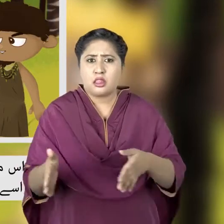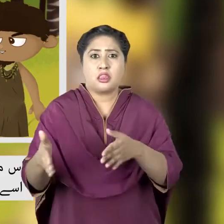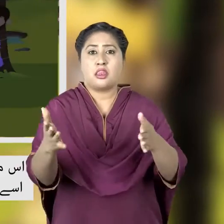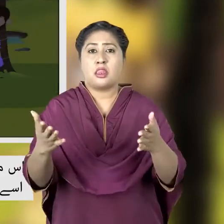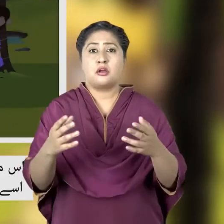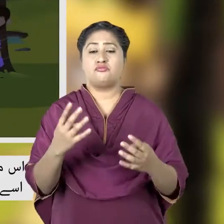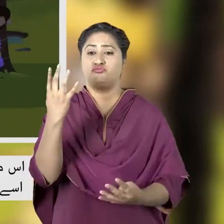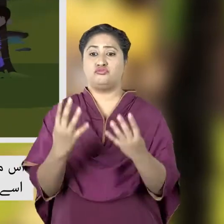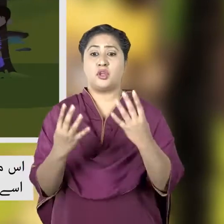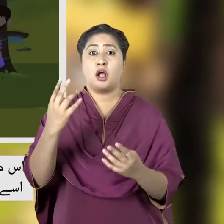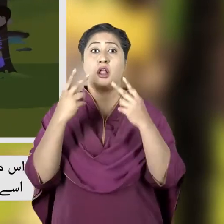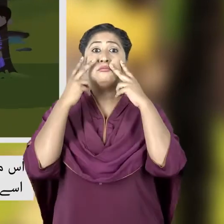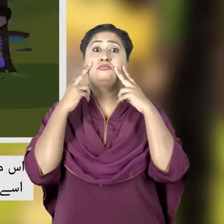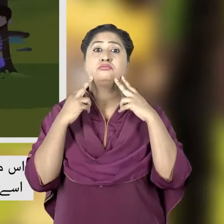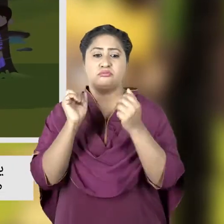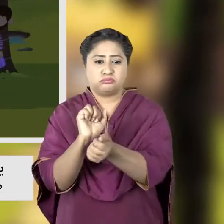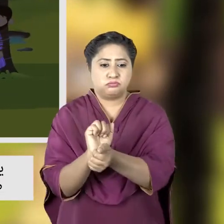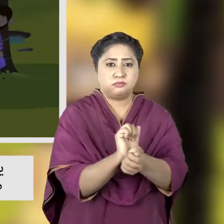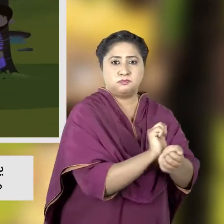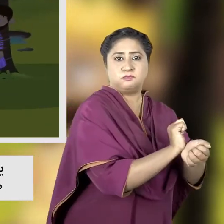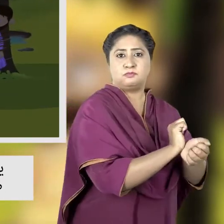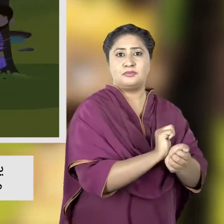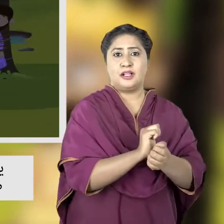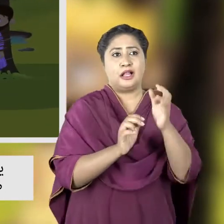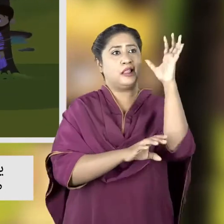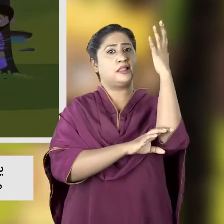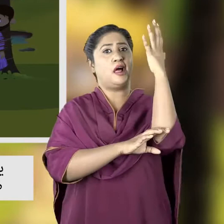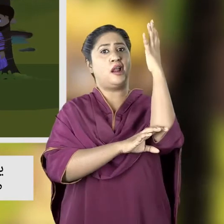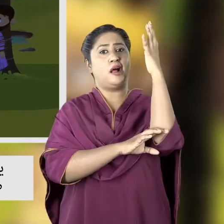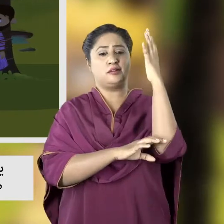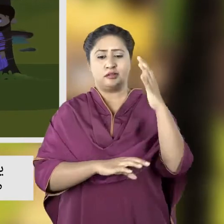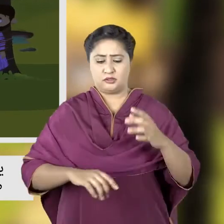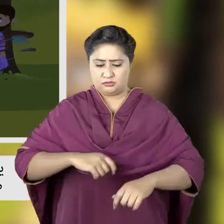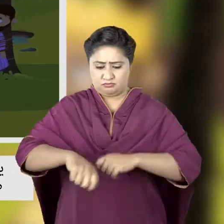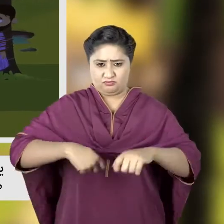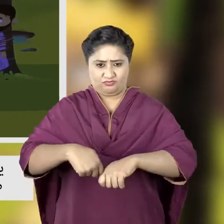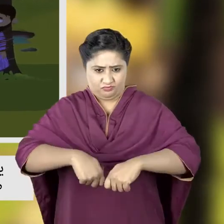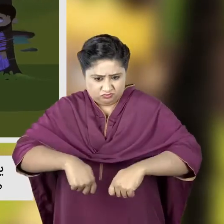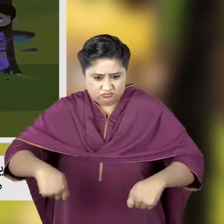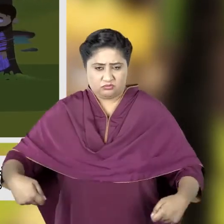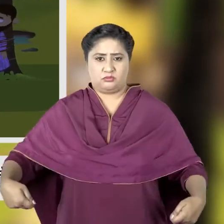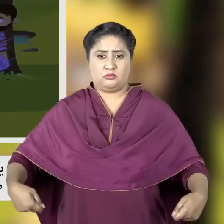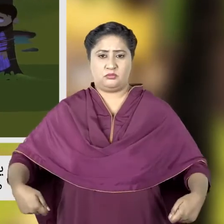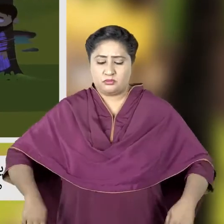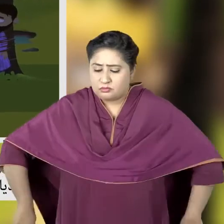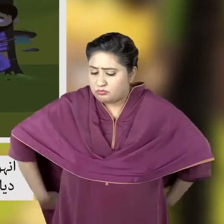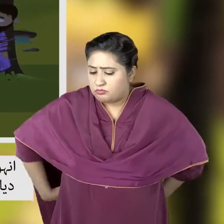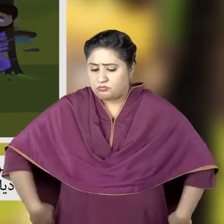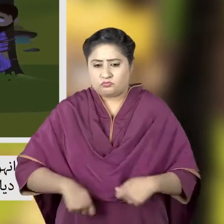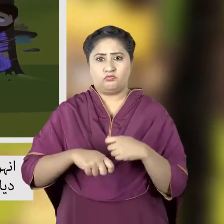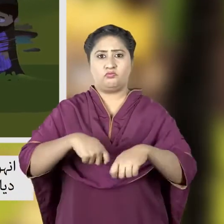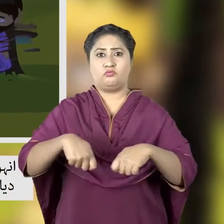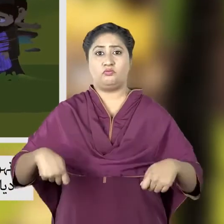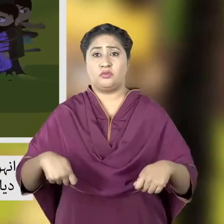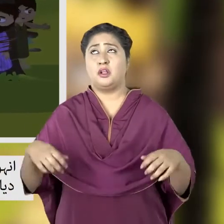نے اسے قید کر لیا یہ ان کا مقدس دن تھا اور انہیں قربانی کی ضرورت تھی انہوں نے